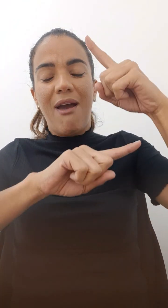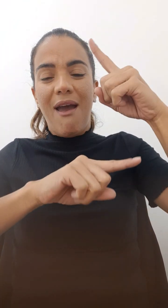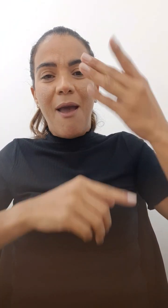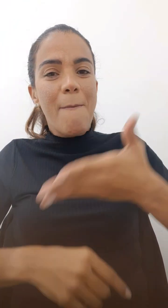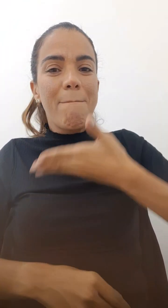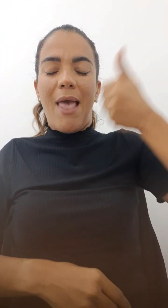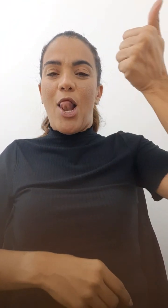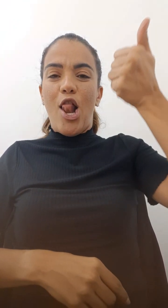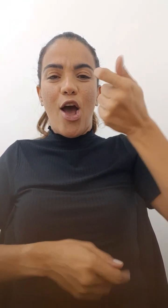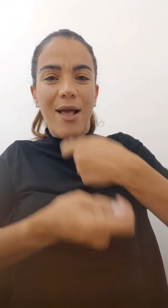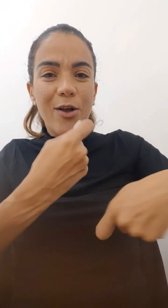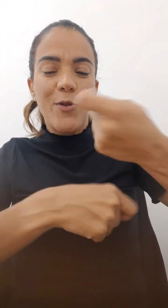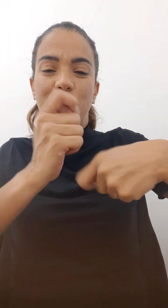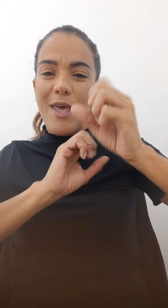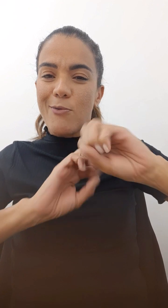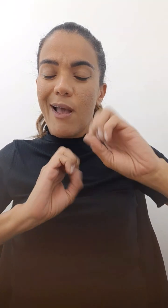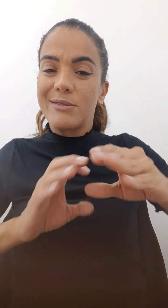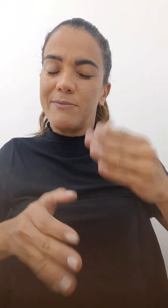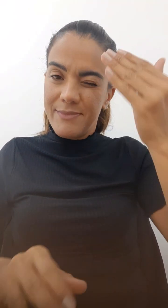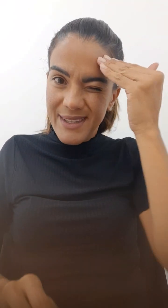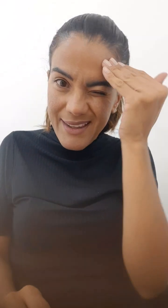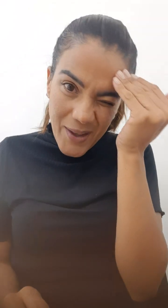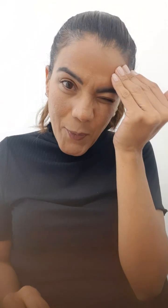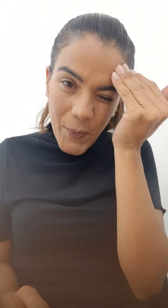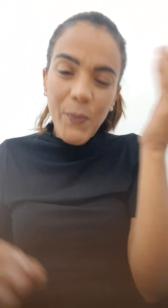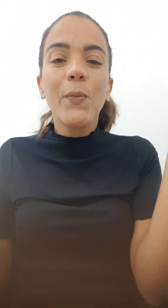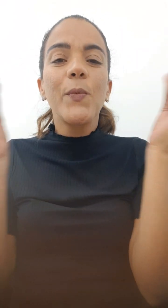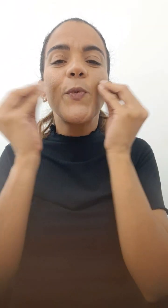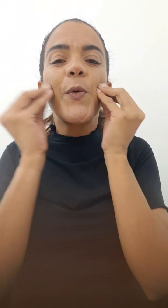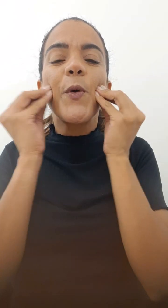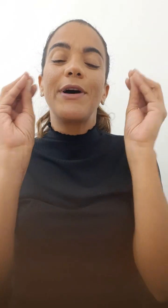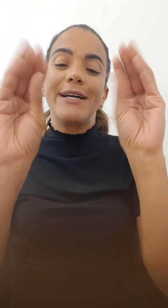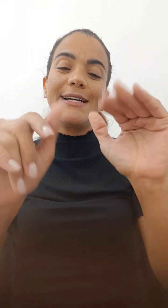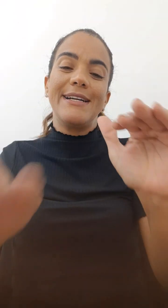Brasil vai estar melhor na economia, na educação, na saúde. Um beijo.